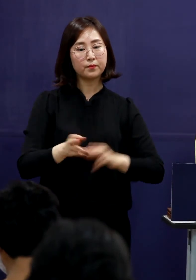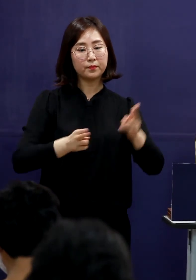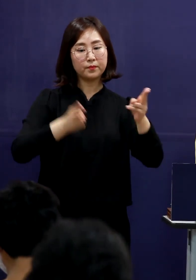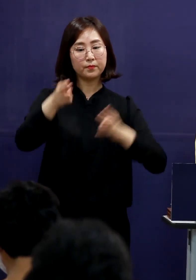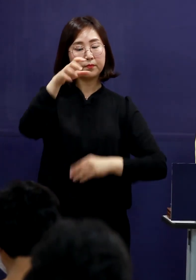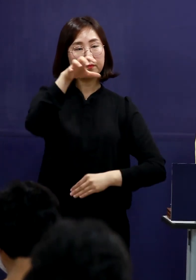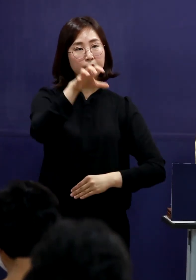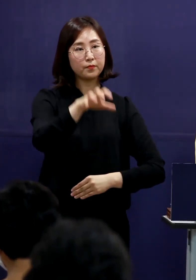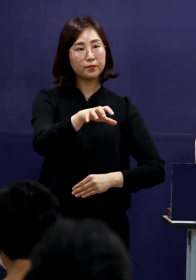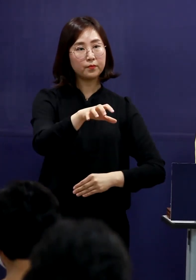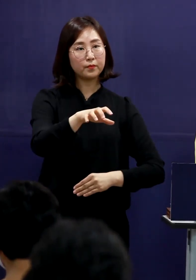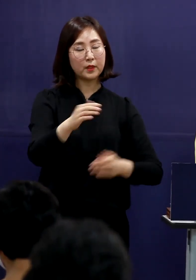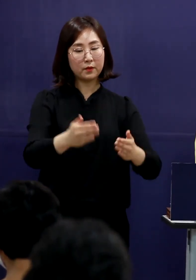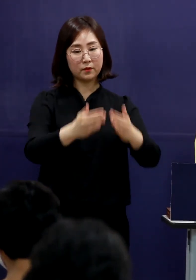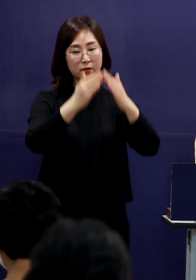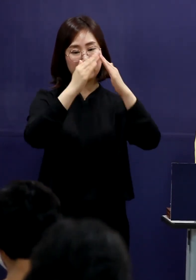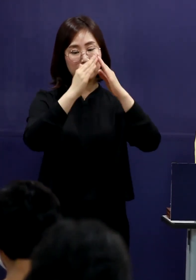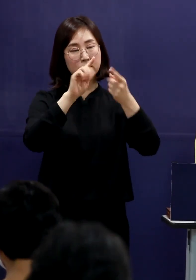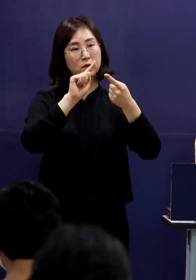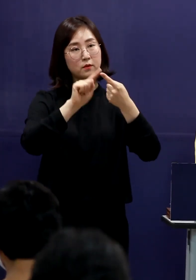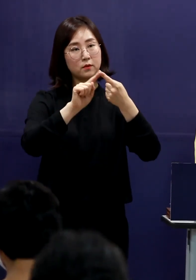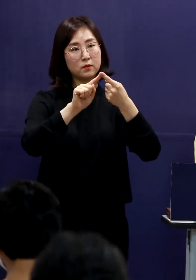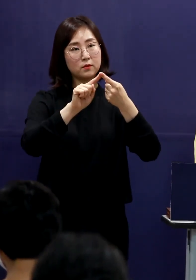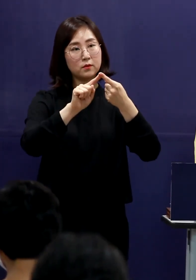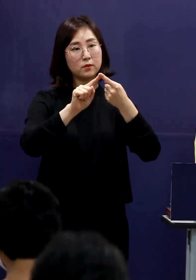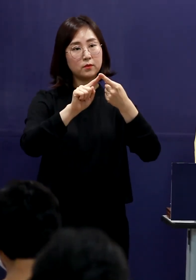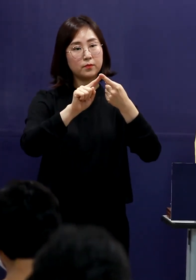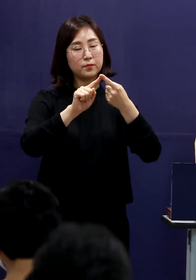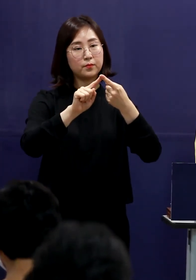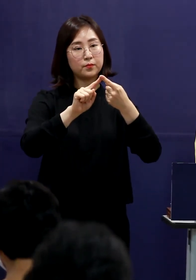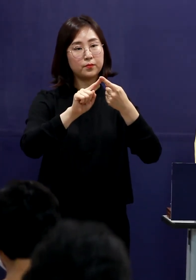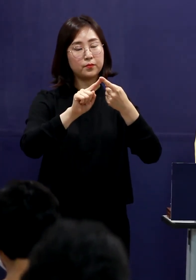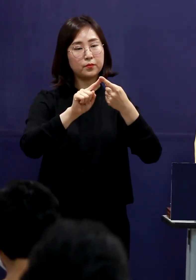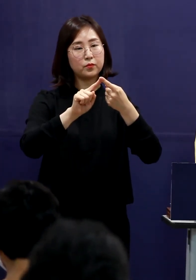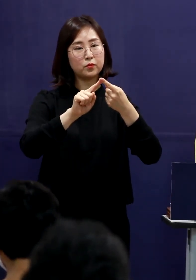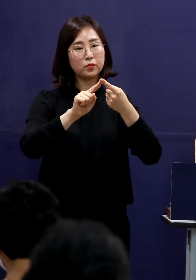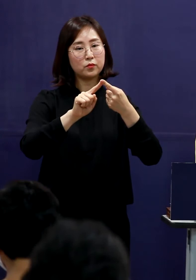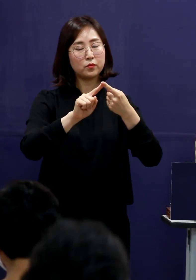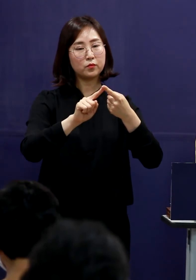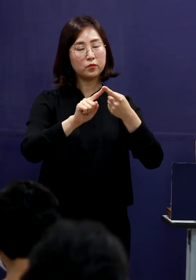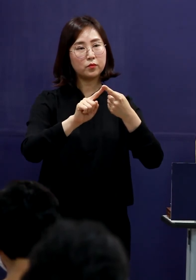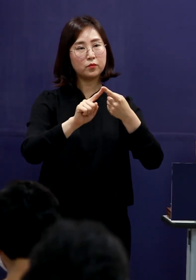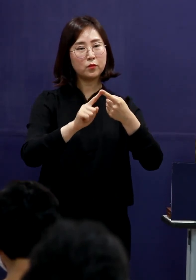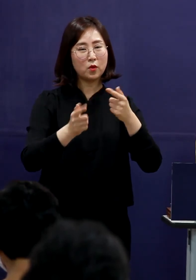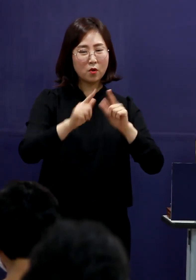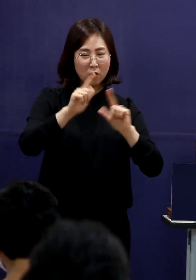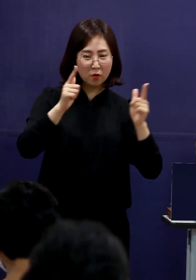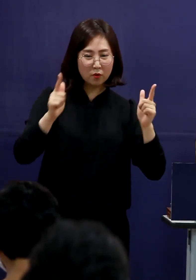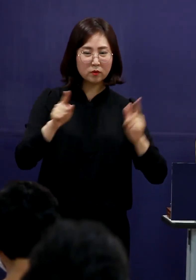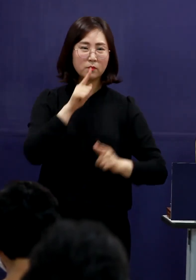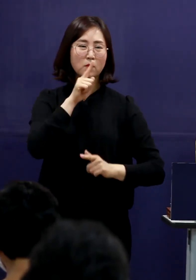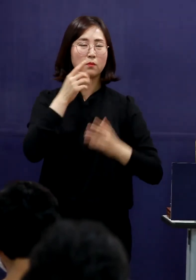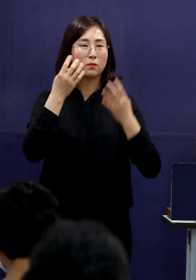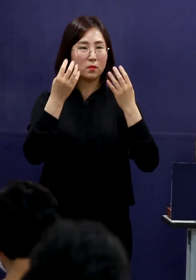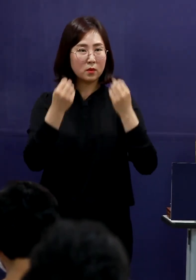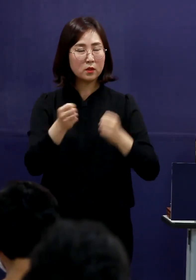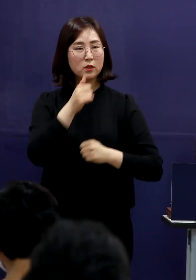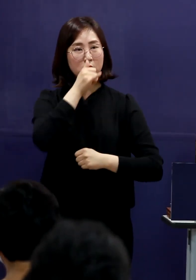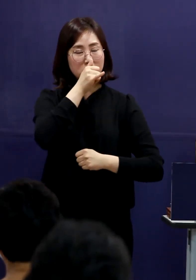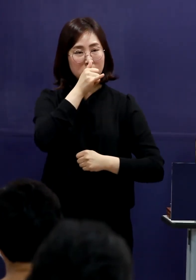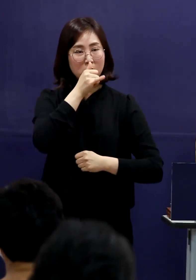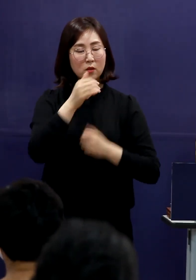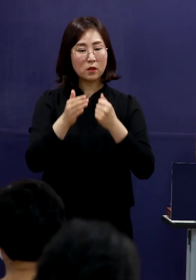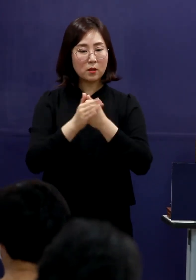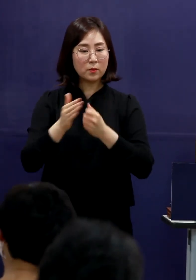스케이트장 계속 설치하는 부분에 대해서는 양론이 있기 때문에 많은 시민들 또